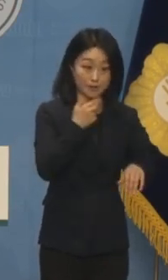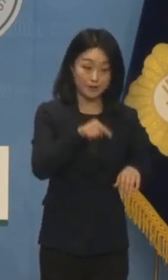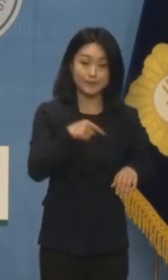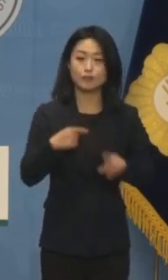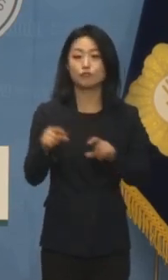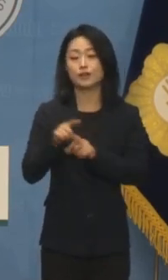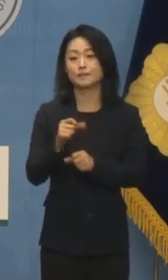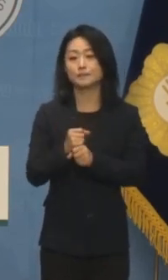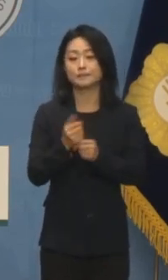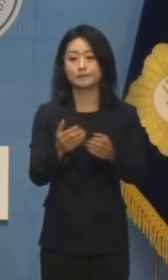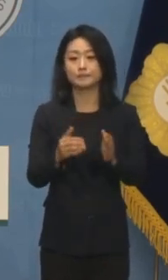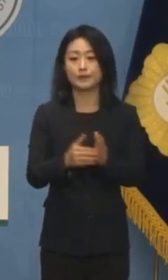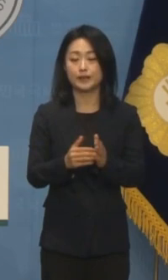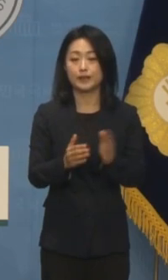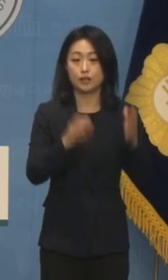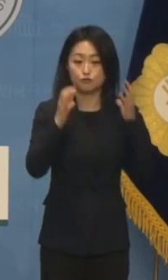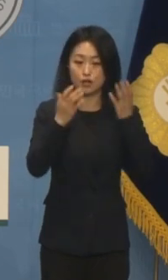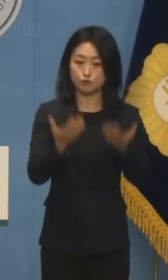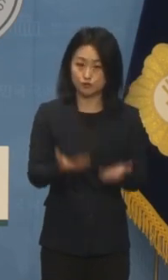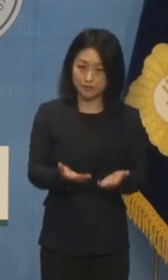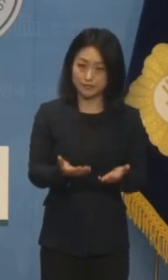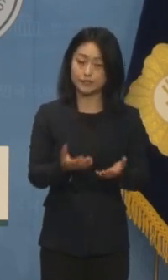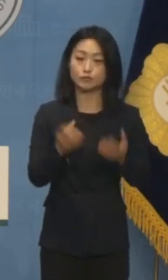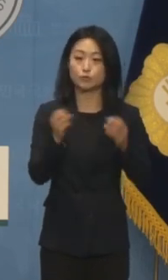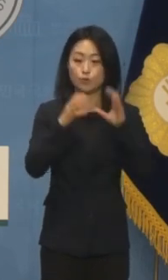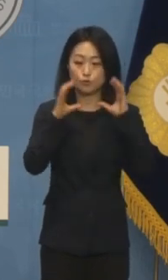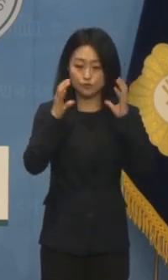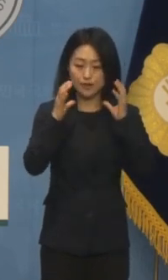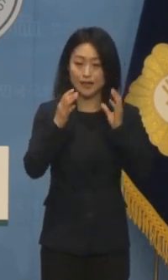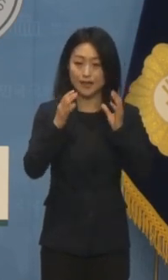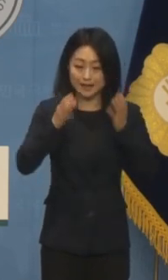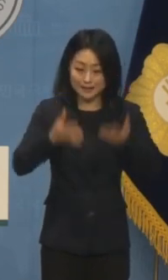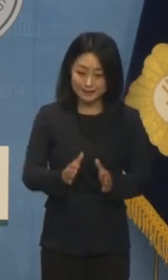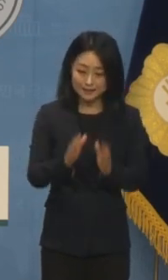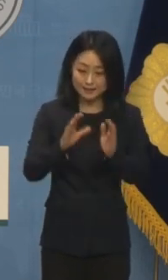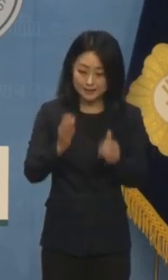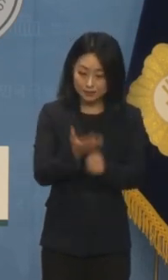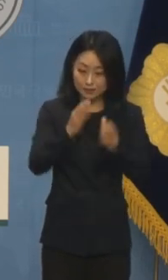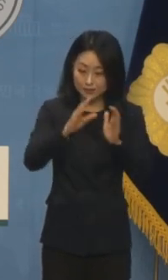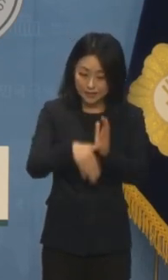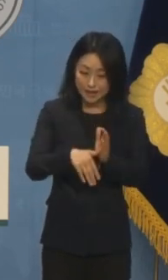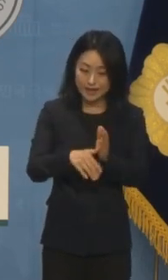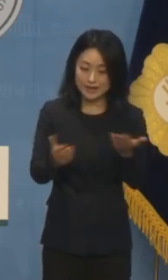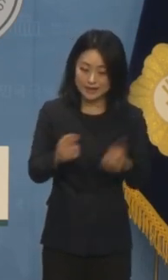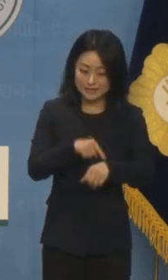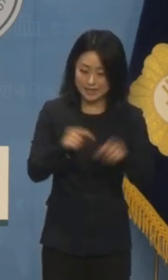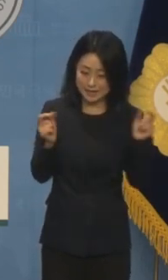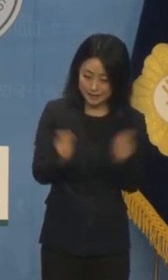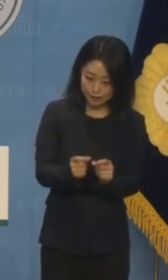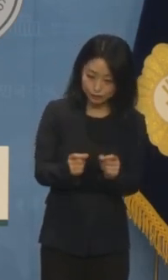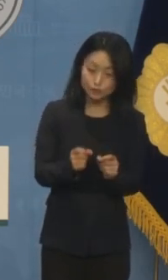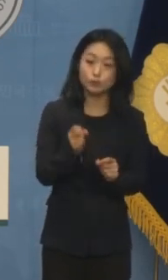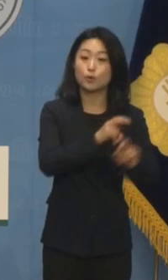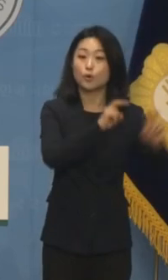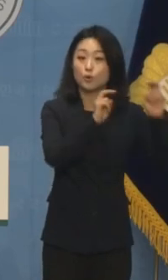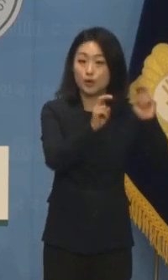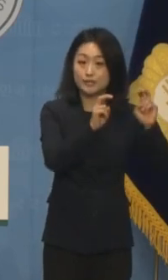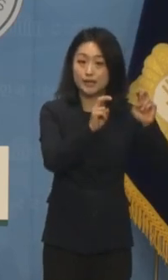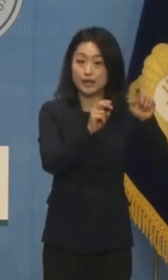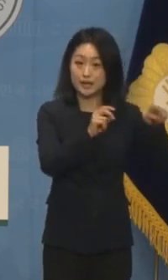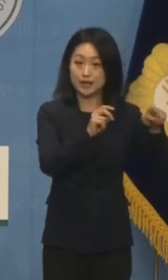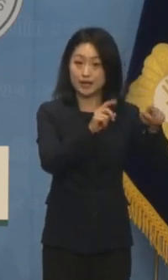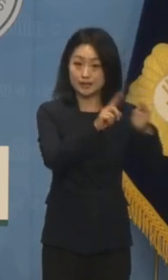내용입니다. 육아휴직, 육아기 근로시간 단축, 육아 지원을 위한 사업주 조치 대상